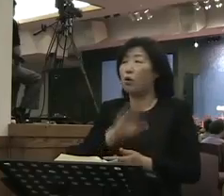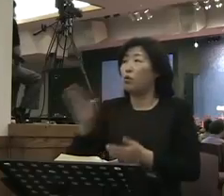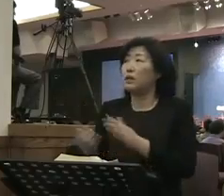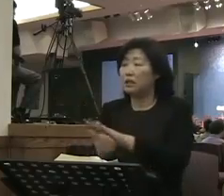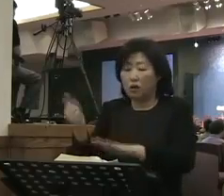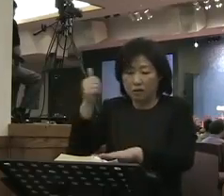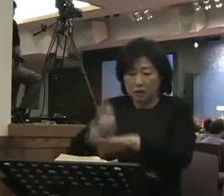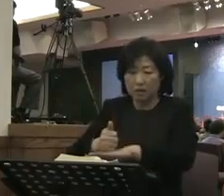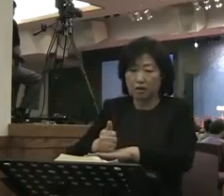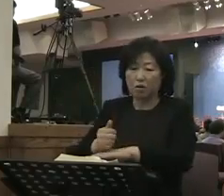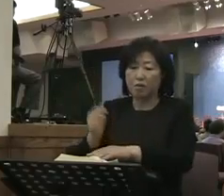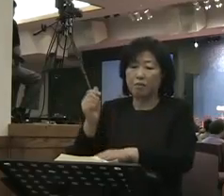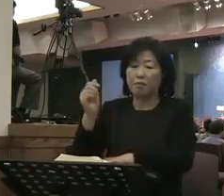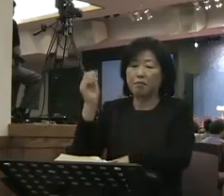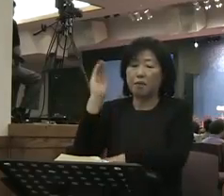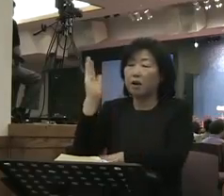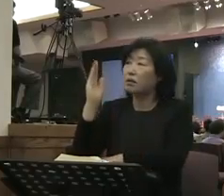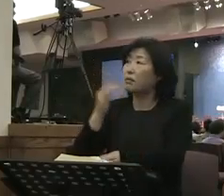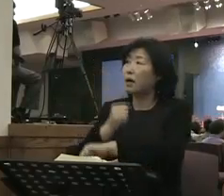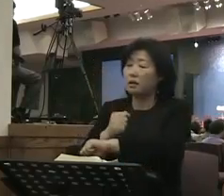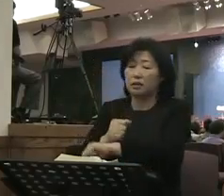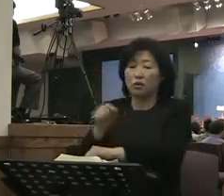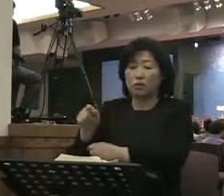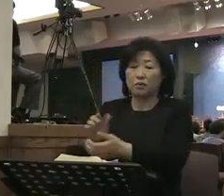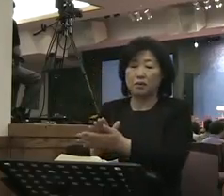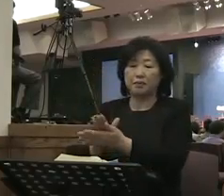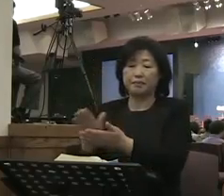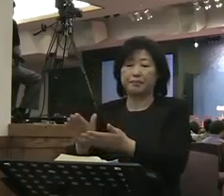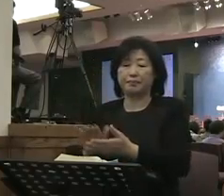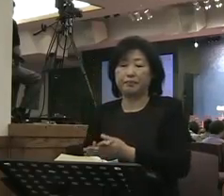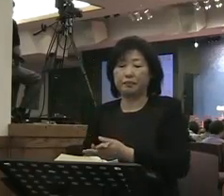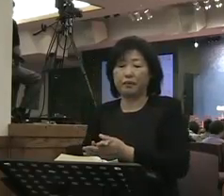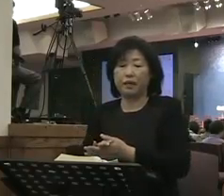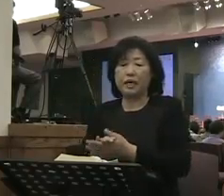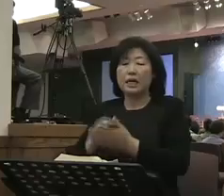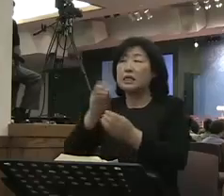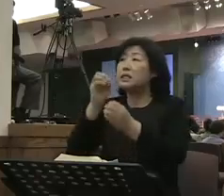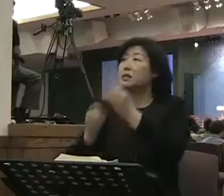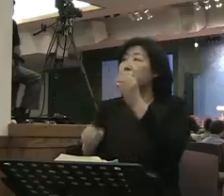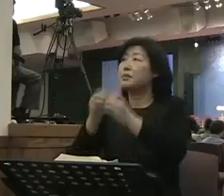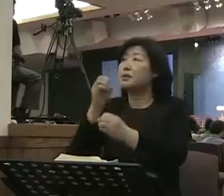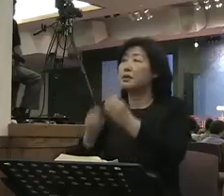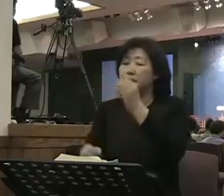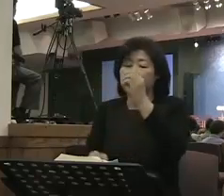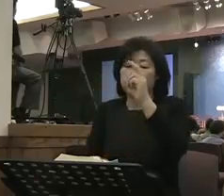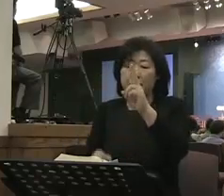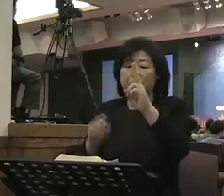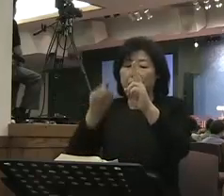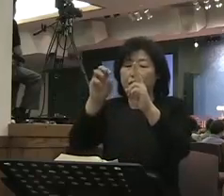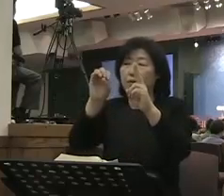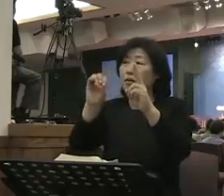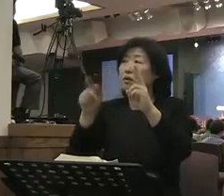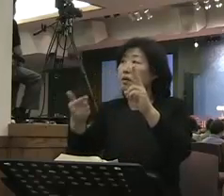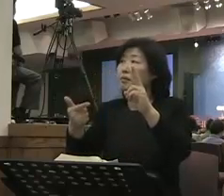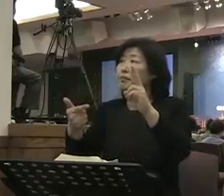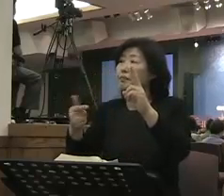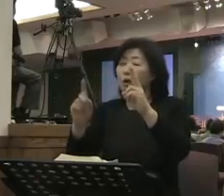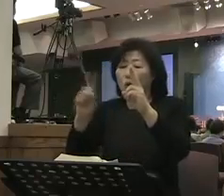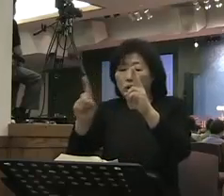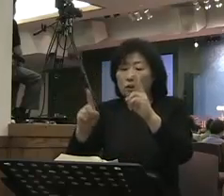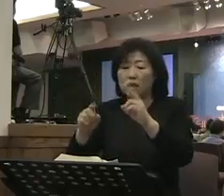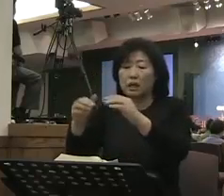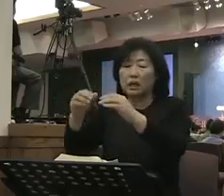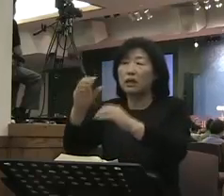성취라고 말씀을 하시는 것입니다. 시편 2편에 이런 말씀을 하십니다.